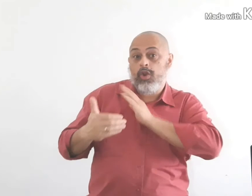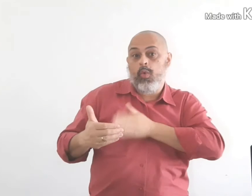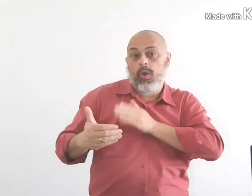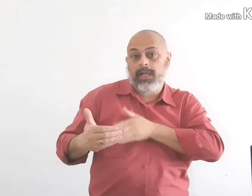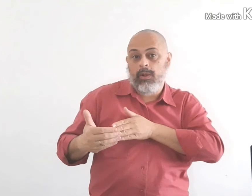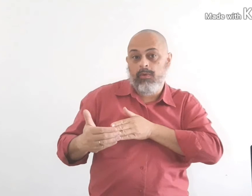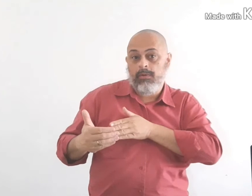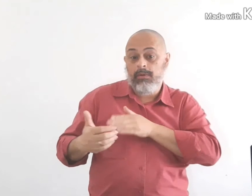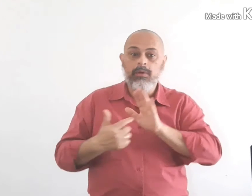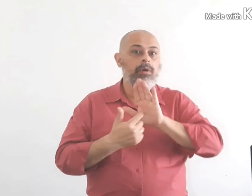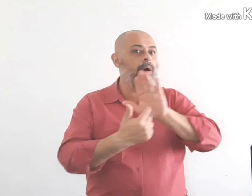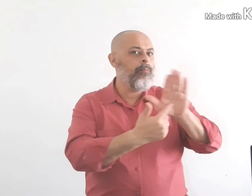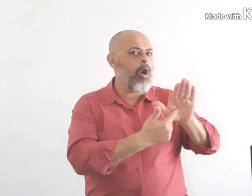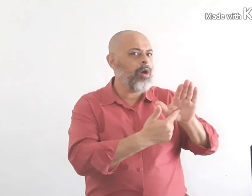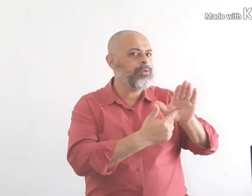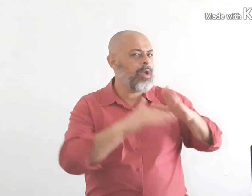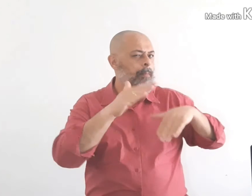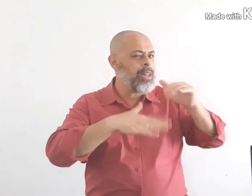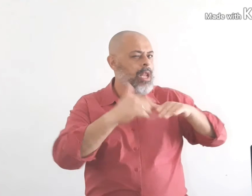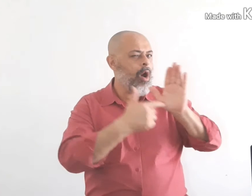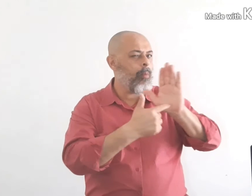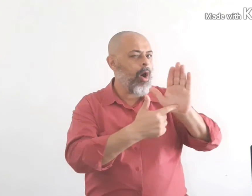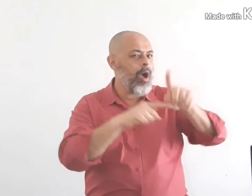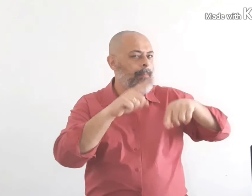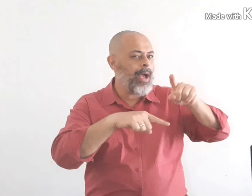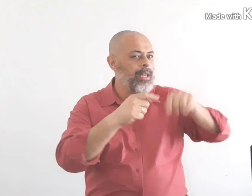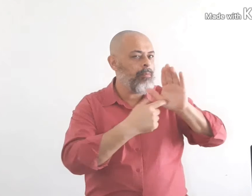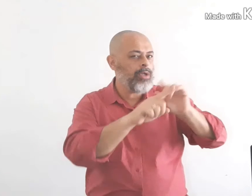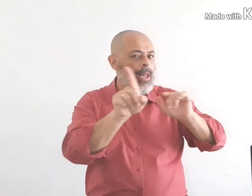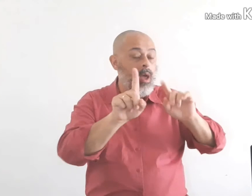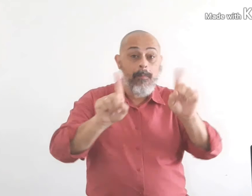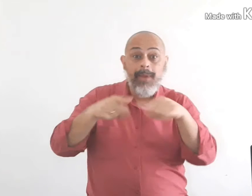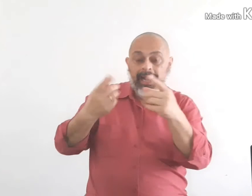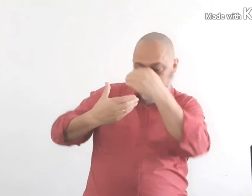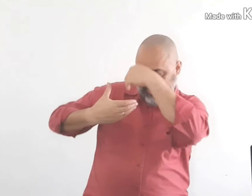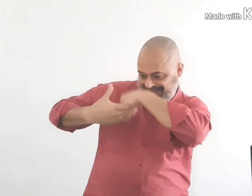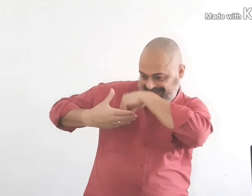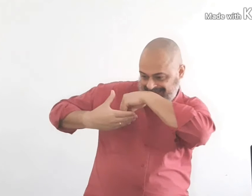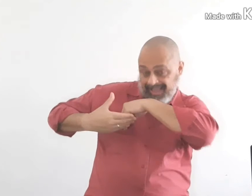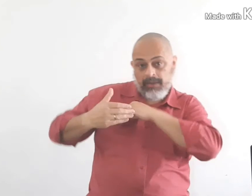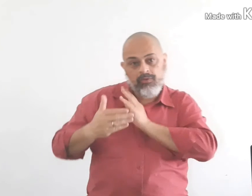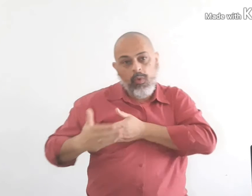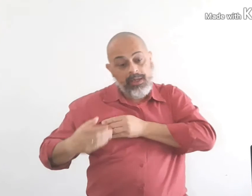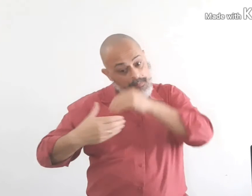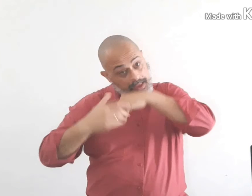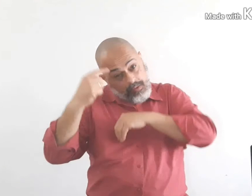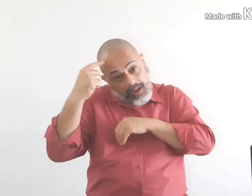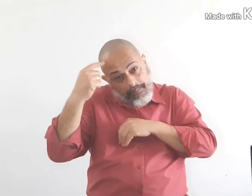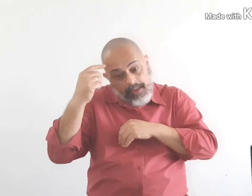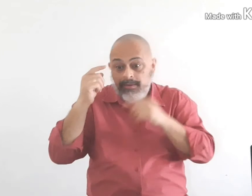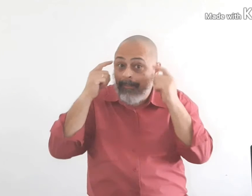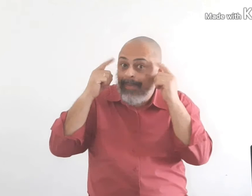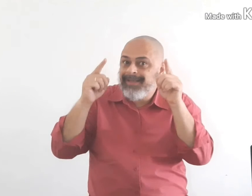vindo ele, lhe responderei segundo a multidão dos seus ídolos, para que eu possa apanhar a casa de Israel no seu